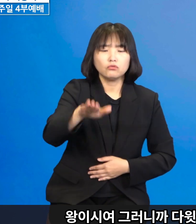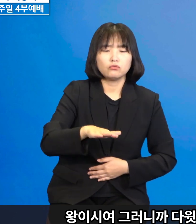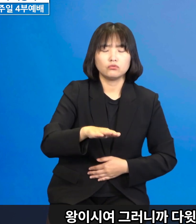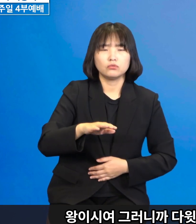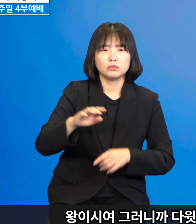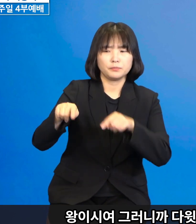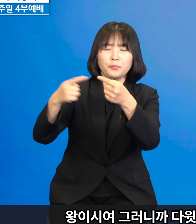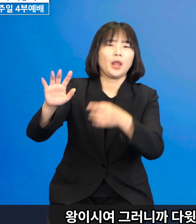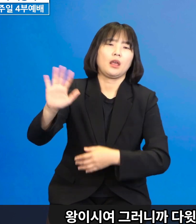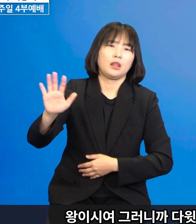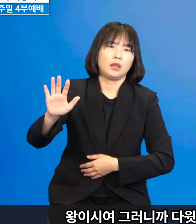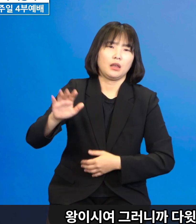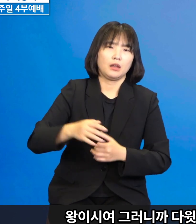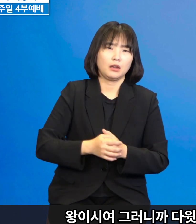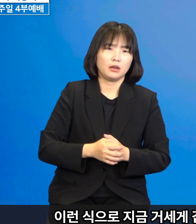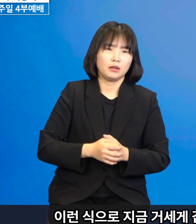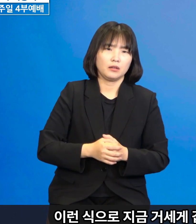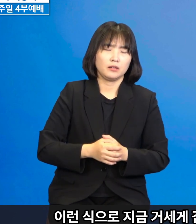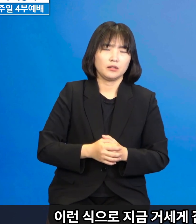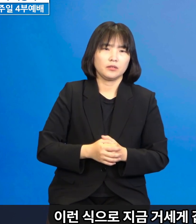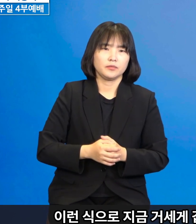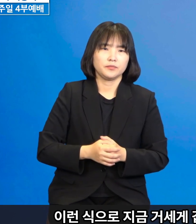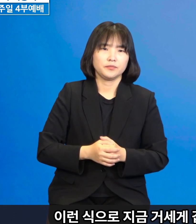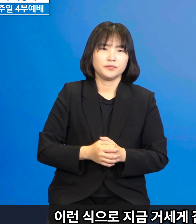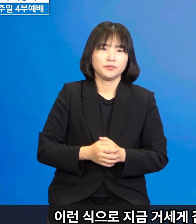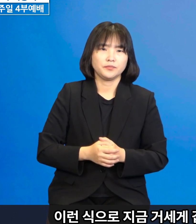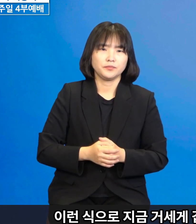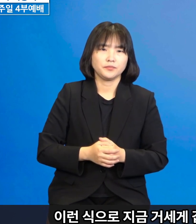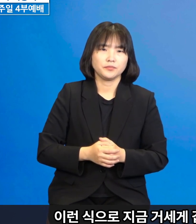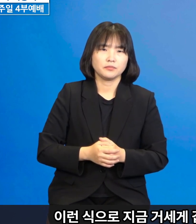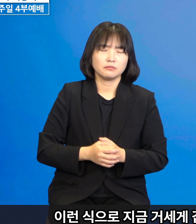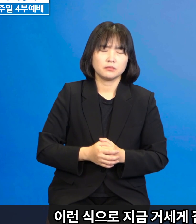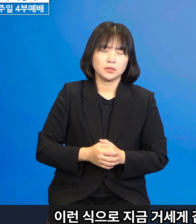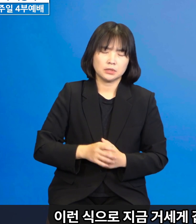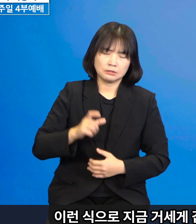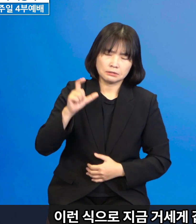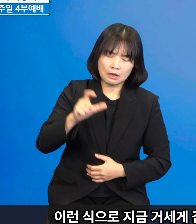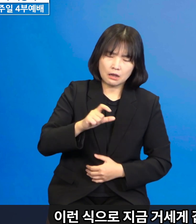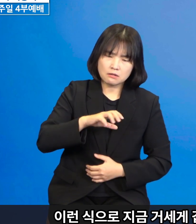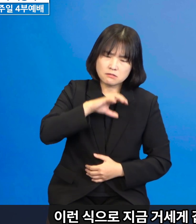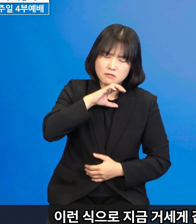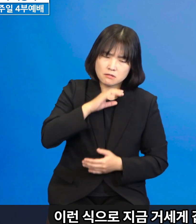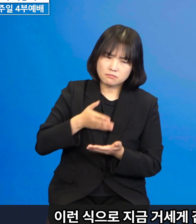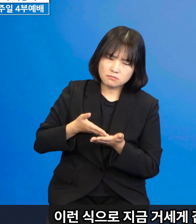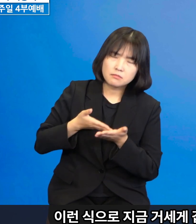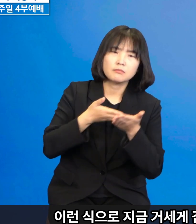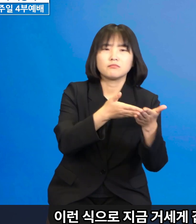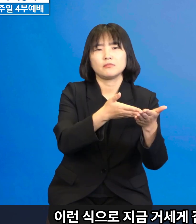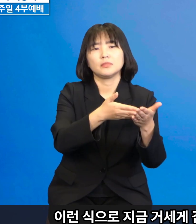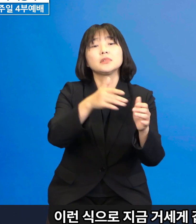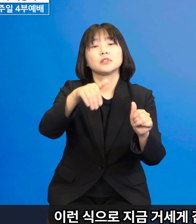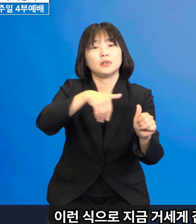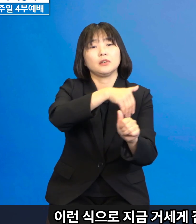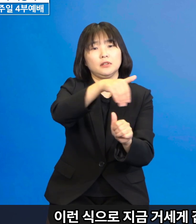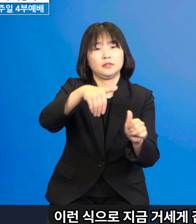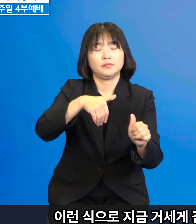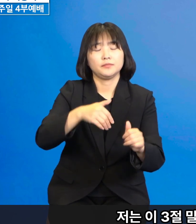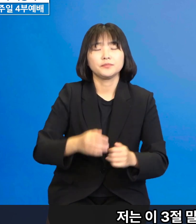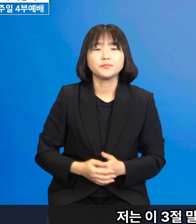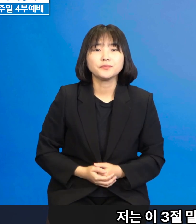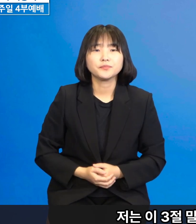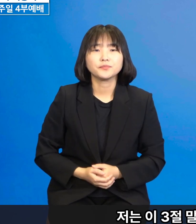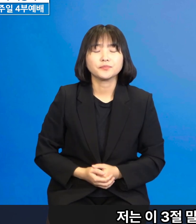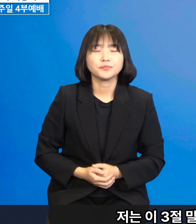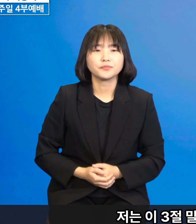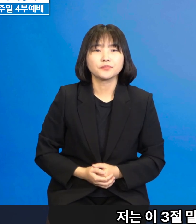그러니까 다윗을 자르든지 뭐 우리를 자르든지 뭐 이런 식으로 지금 거세게 갑자기 항의를 하고 있는 거예요. 근데